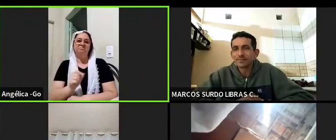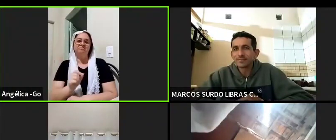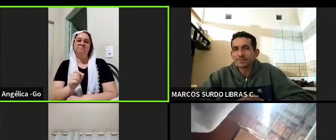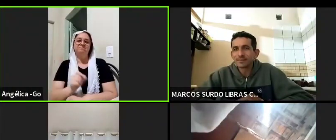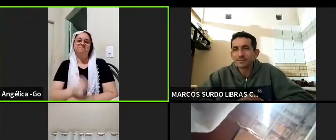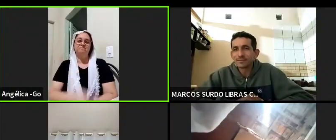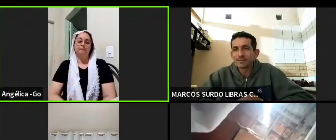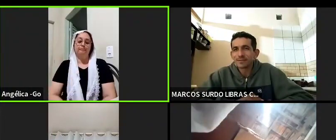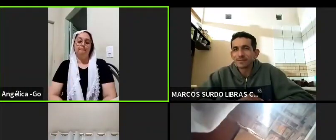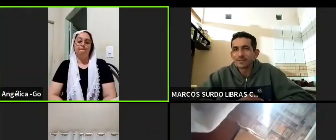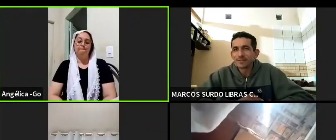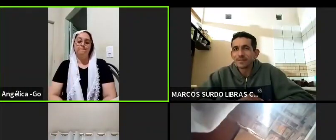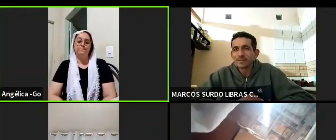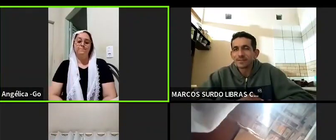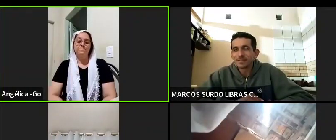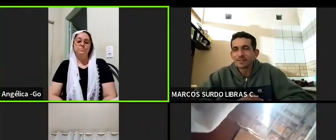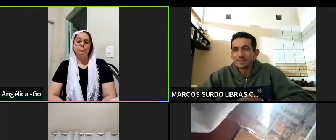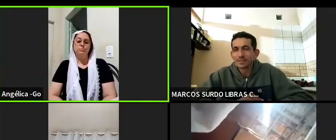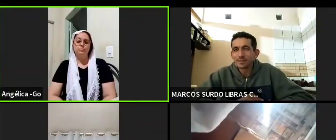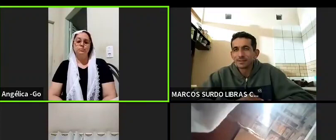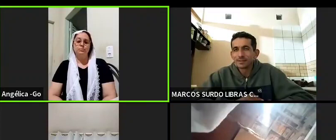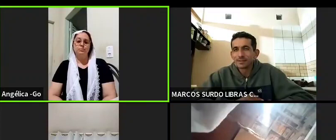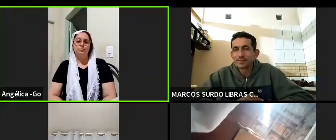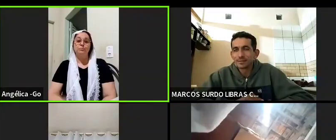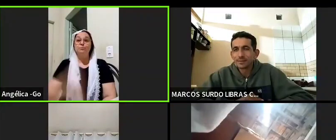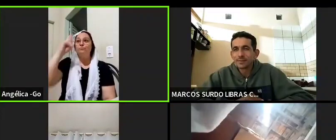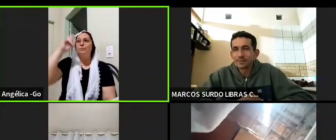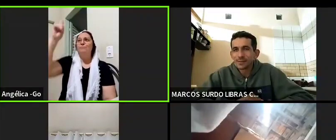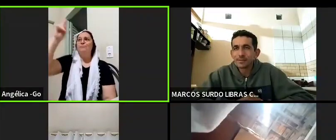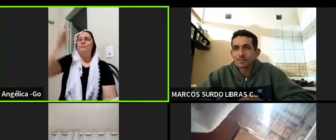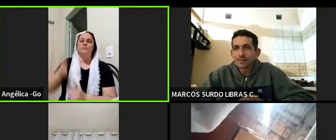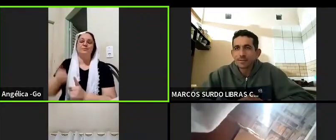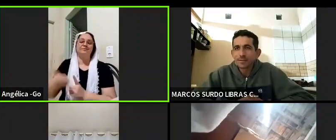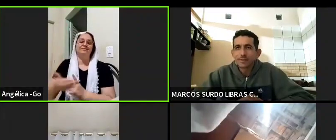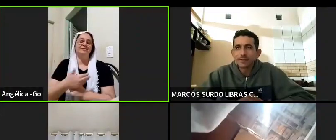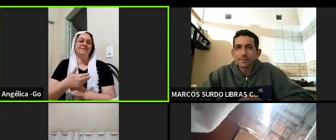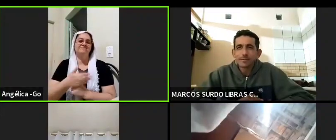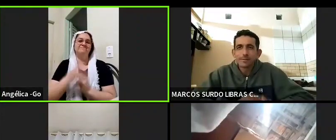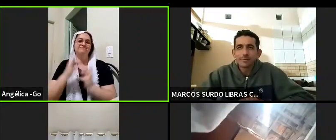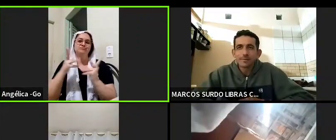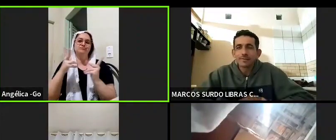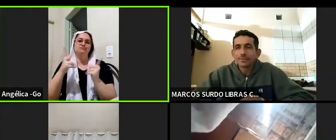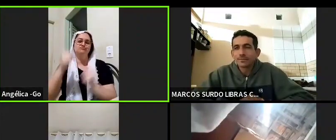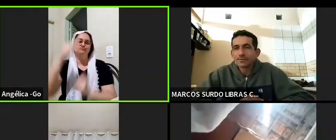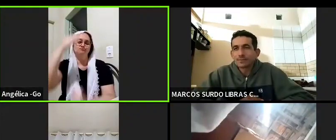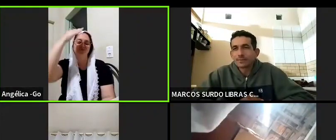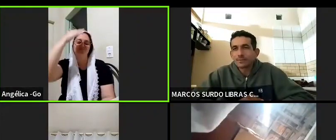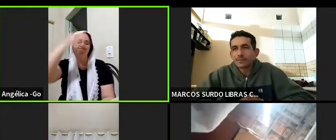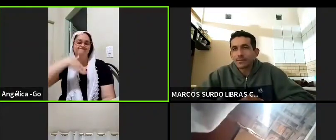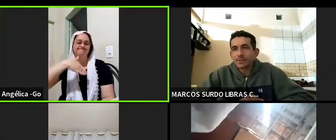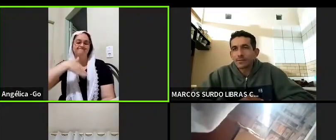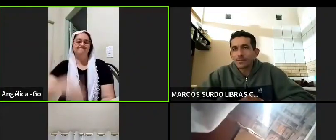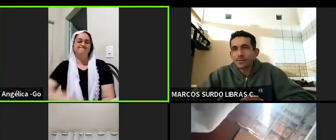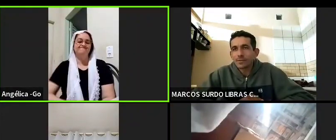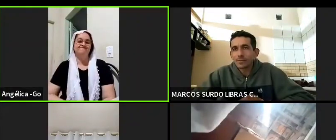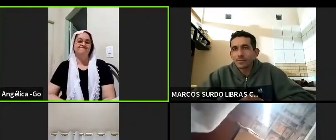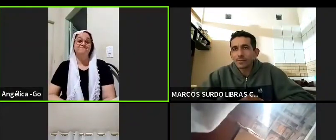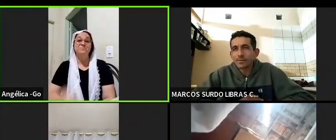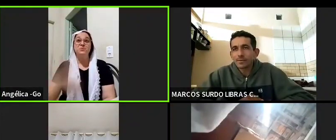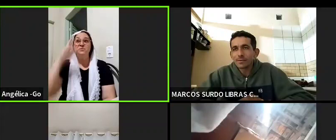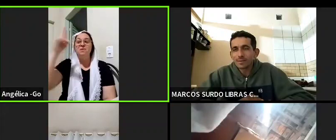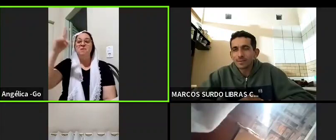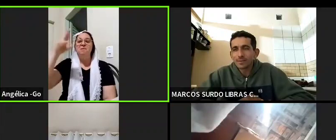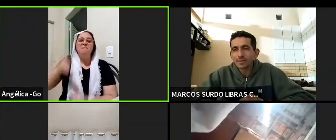te guardará de todo mal. Ele guardará a tua alma. O